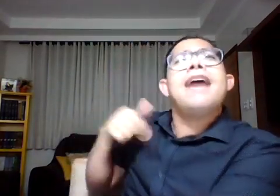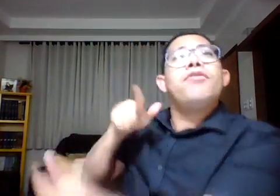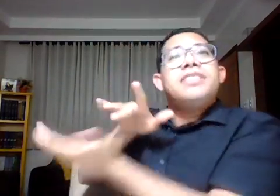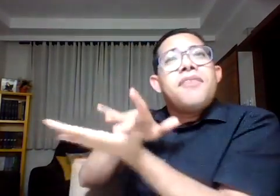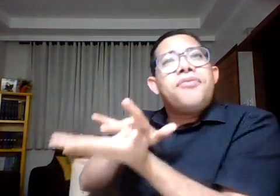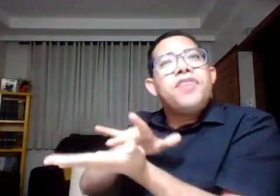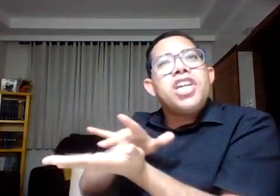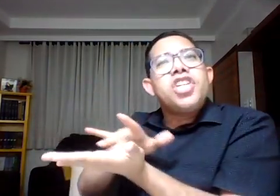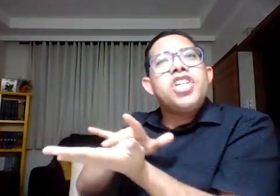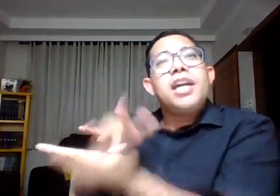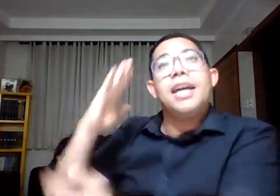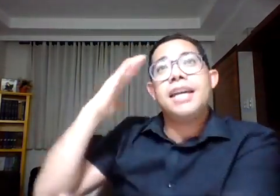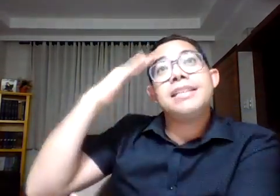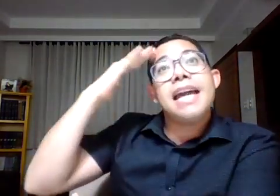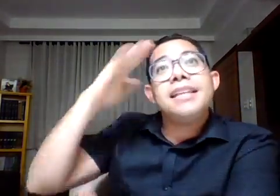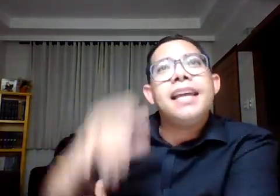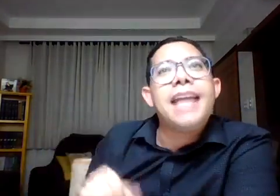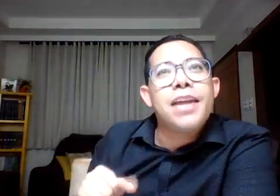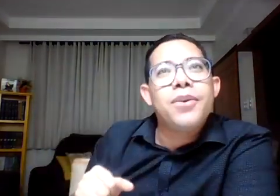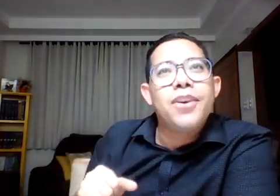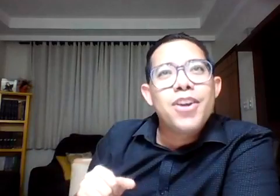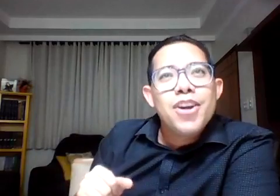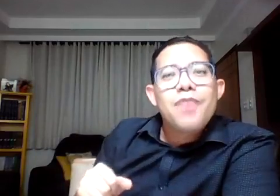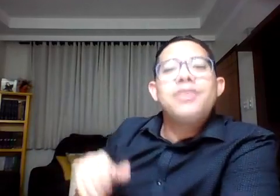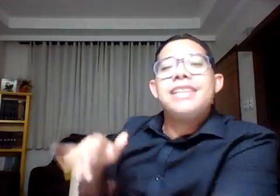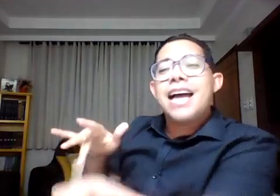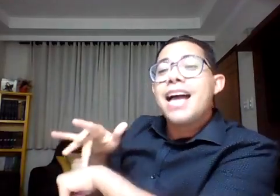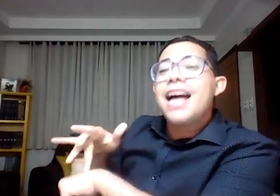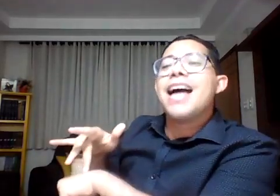você finge que está entendendo. Você,